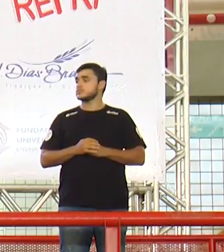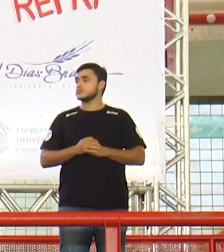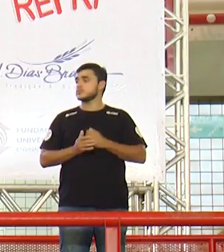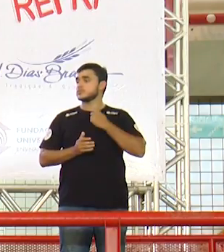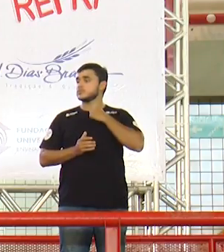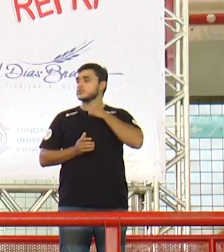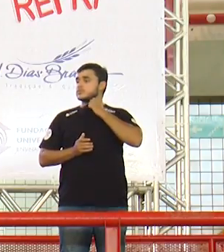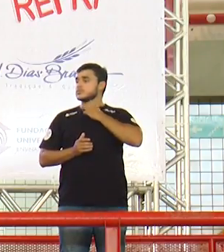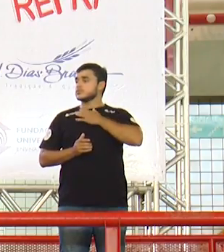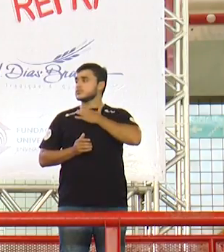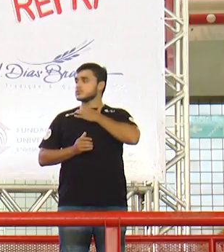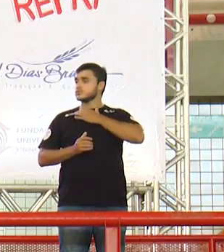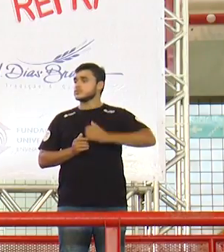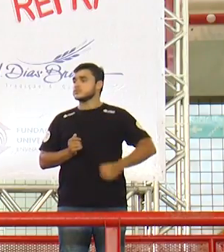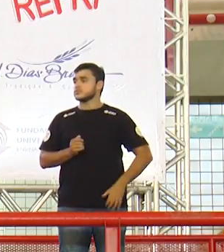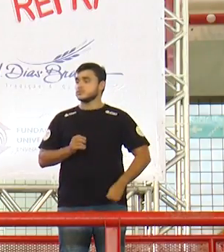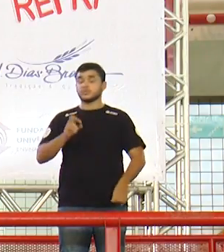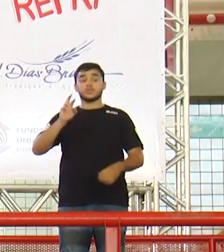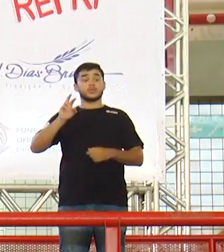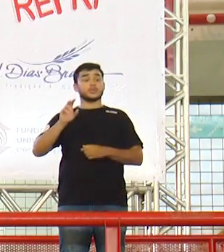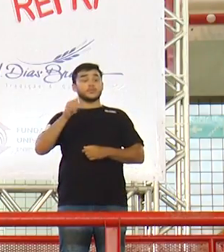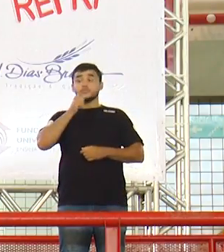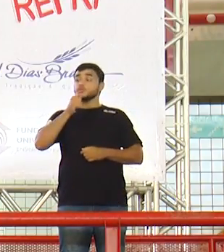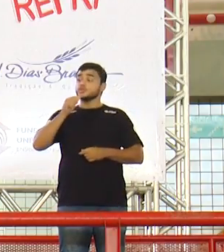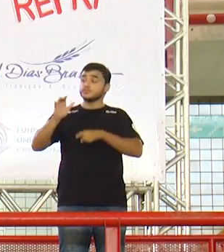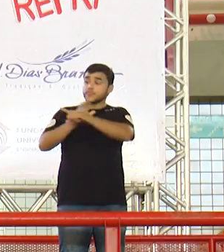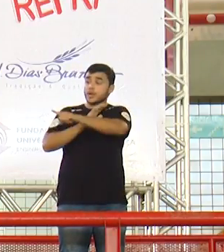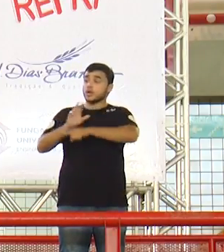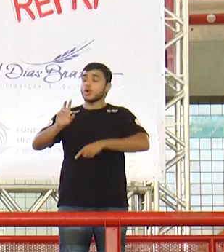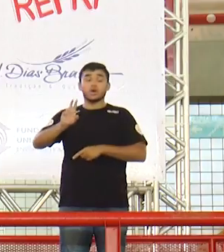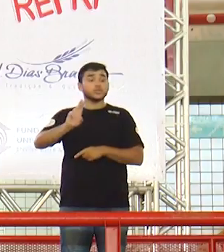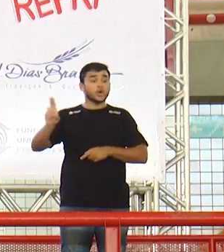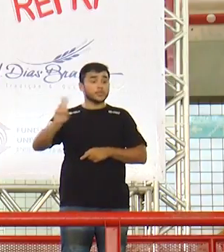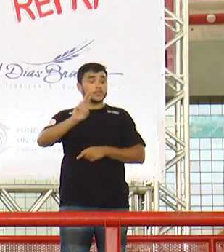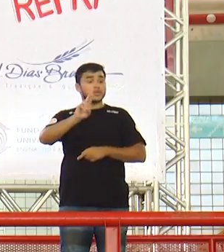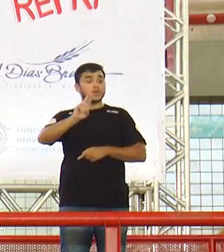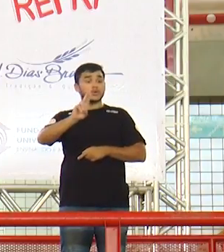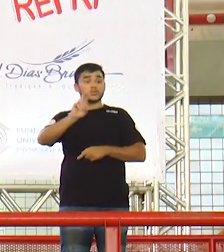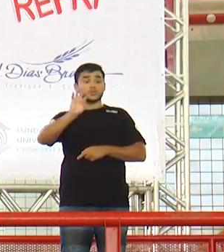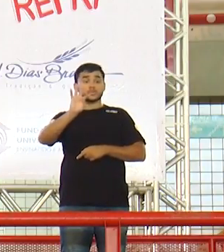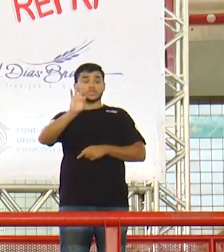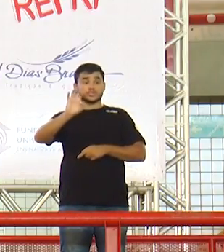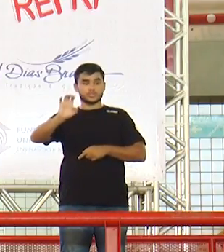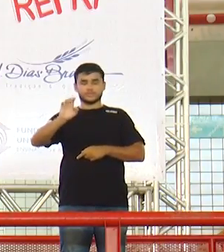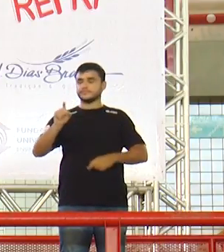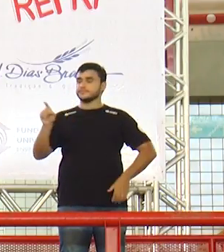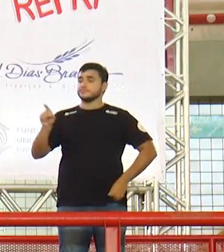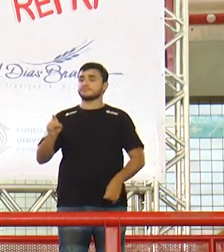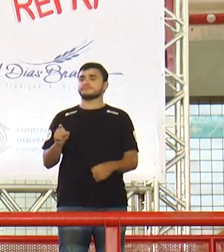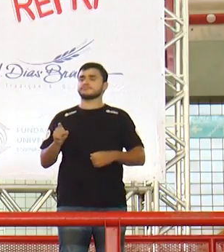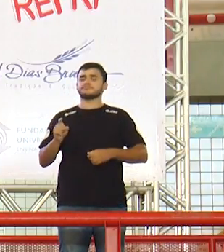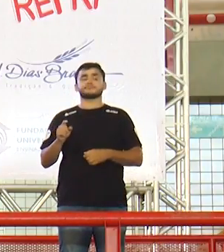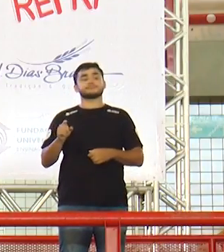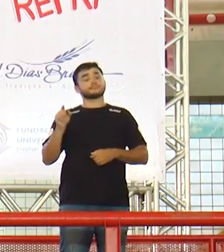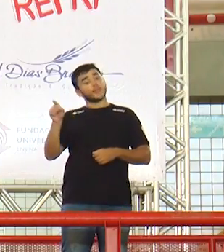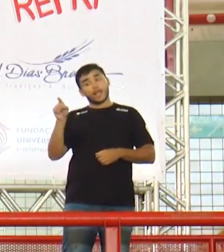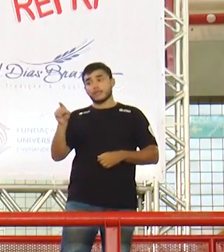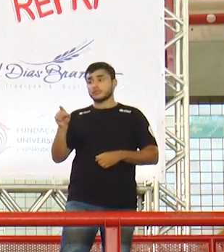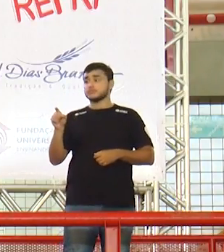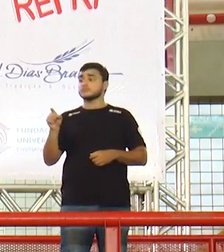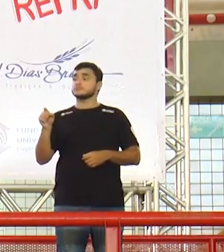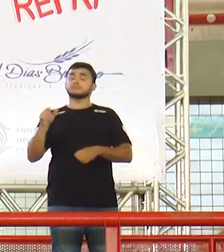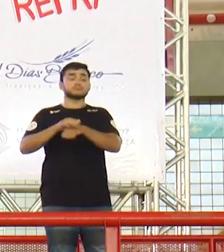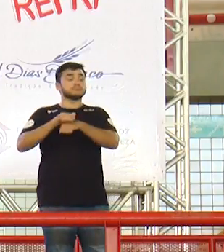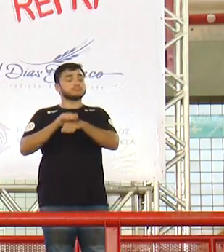Lourdes? Ruth? Olha só, Ruth, você pode dizer, ó, vamos ver como aquelas pessoas têm